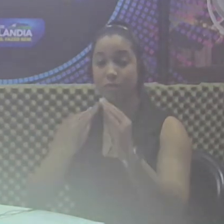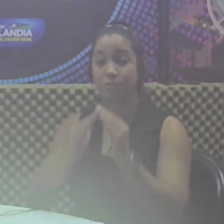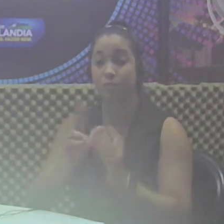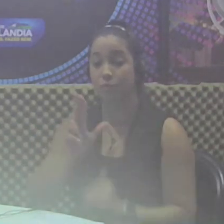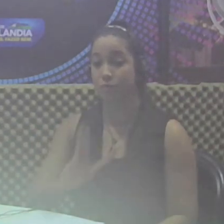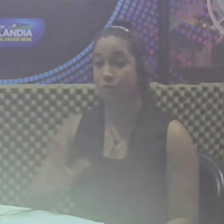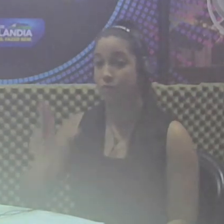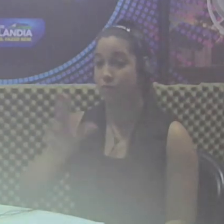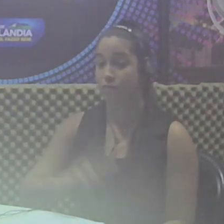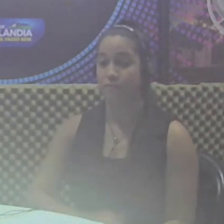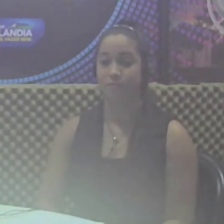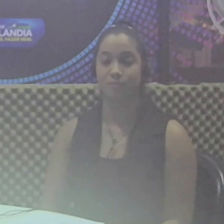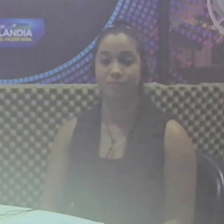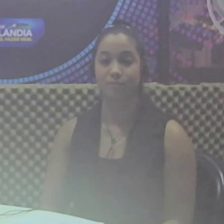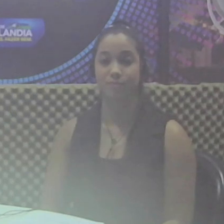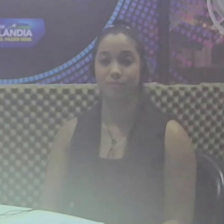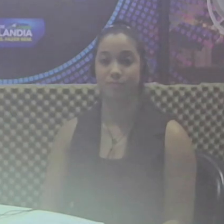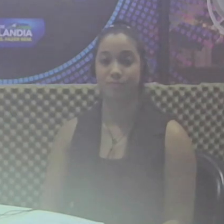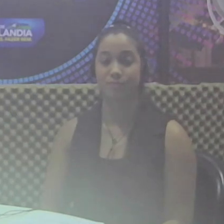Uberlândia.